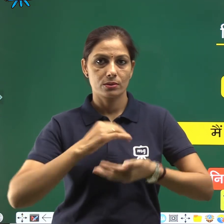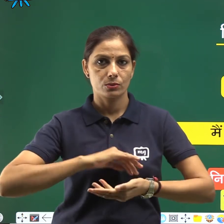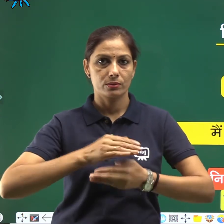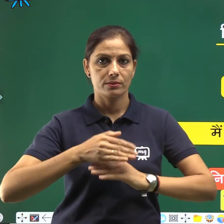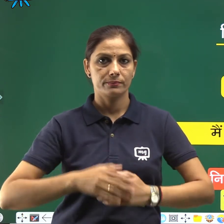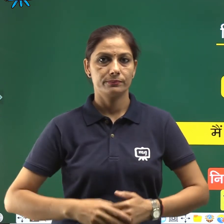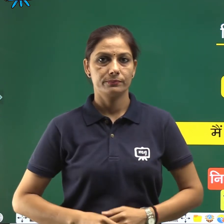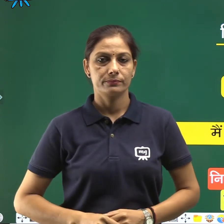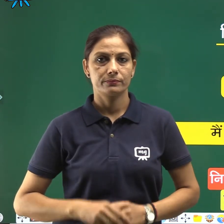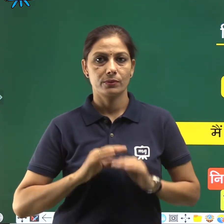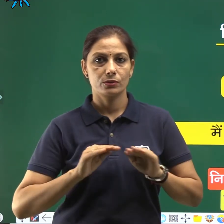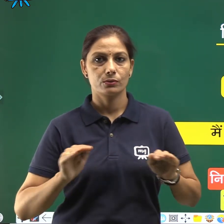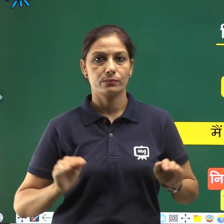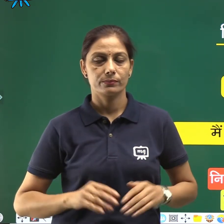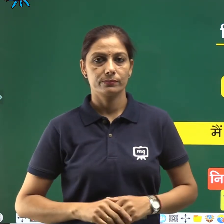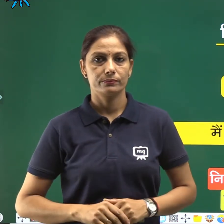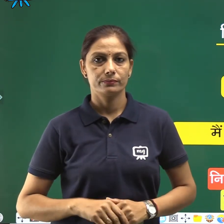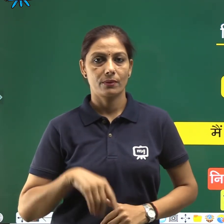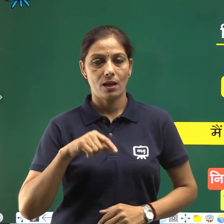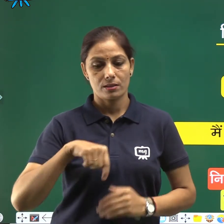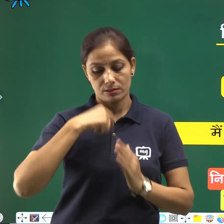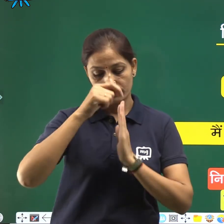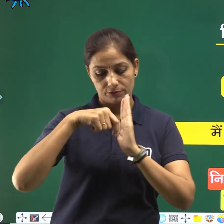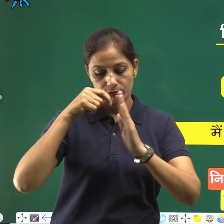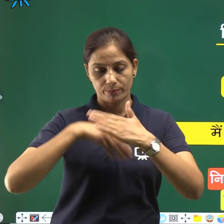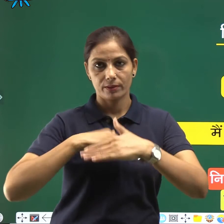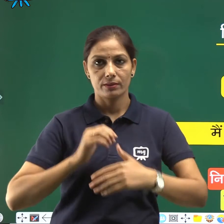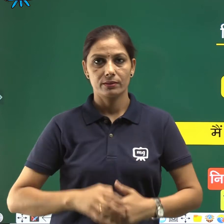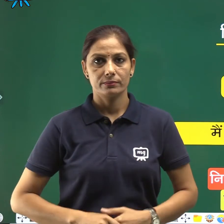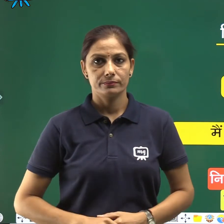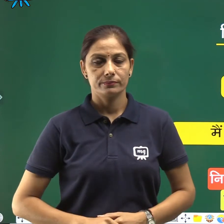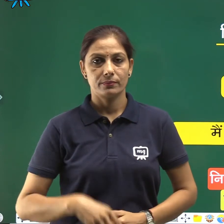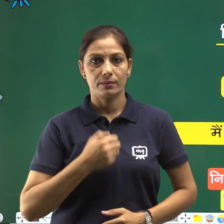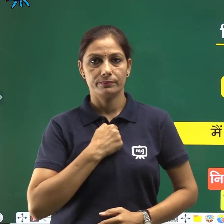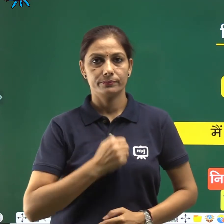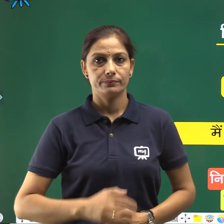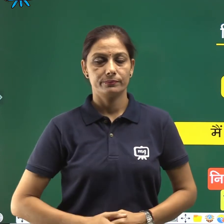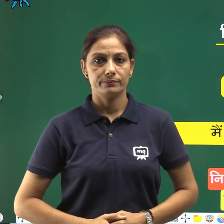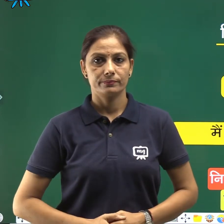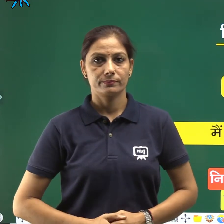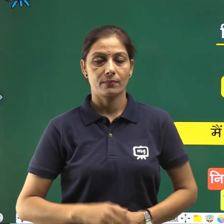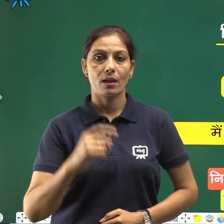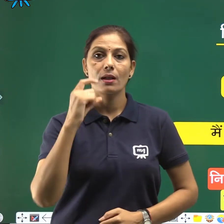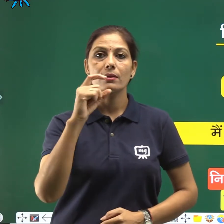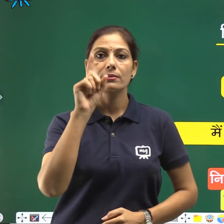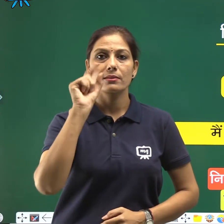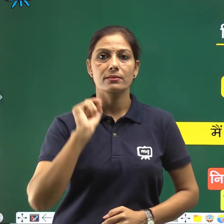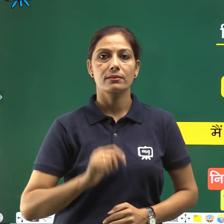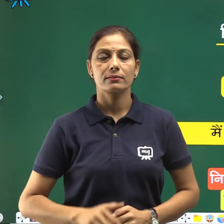चौधरी। बच्चों, आज के वीडियो में हम कक्षा 10